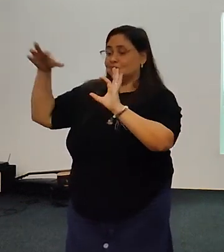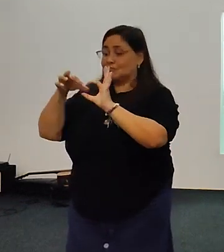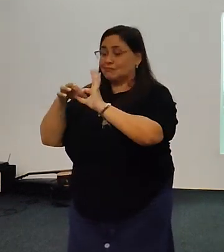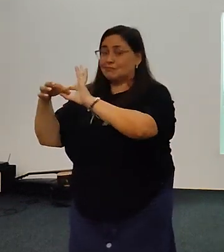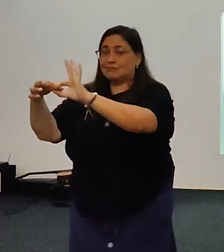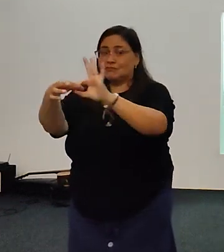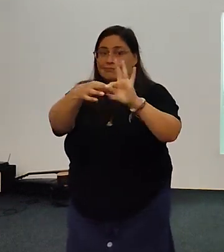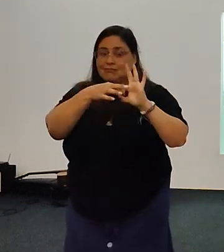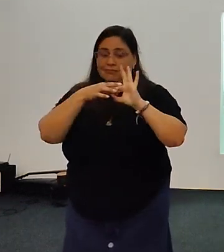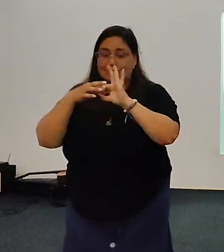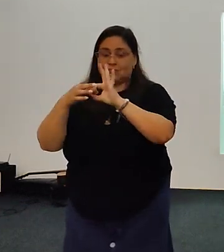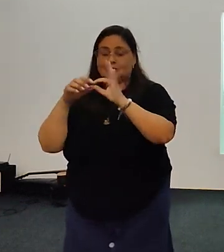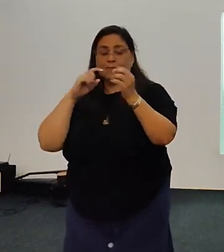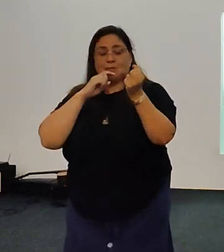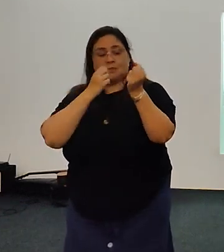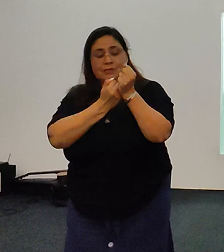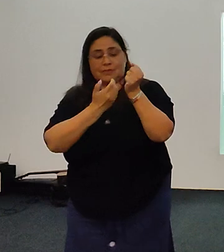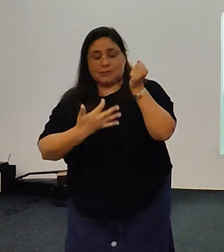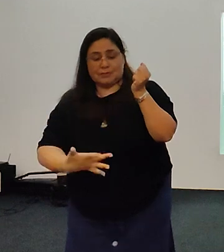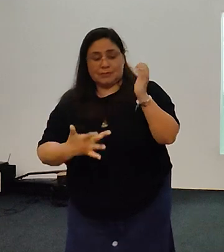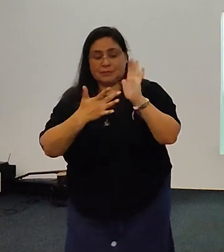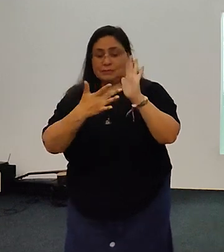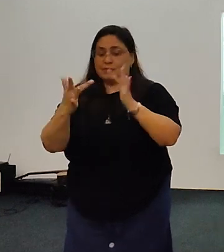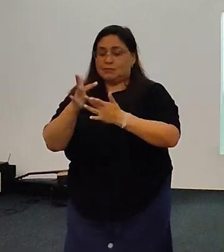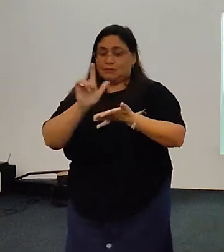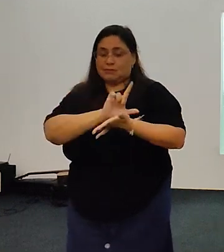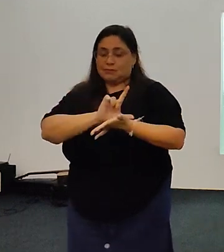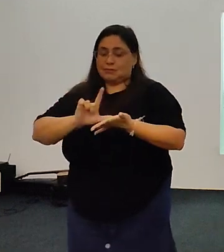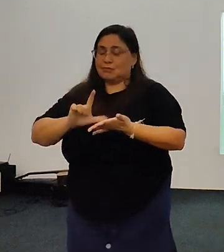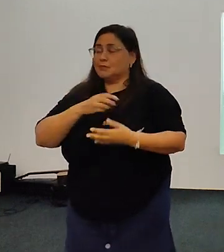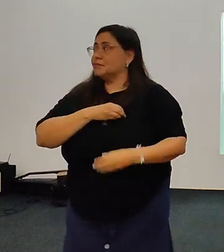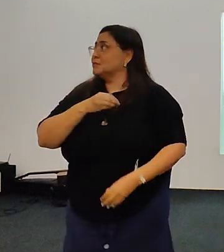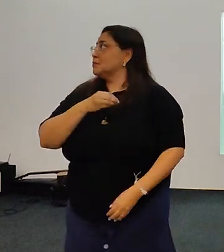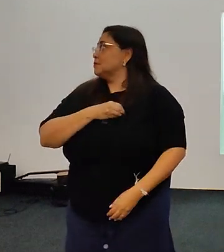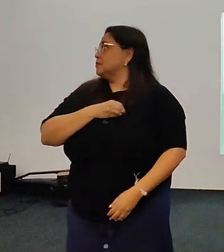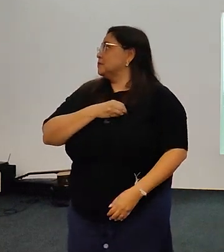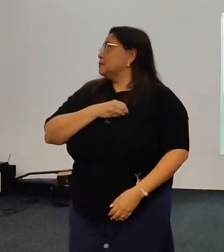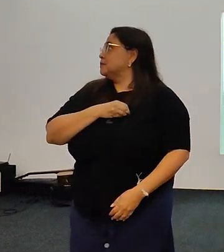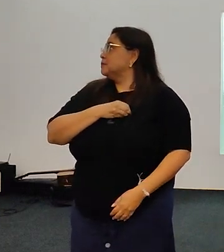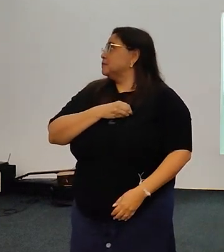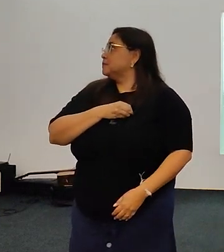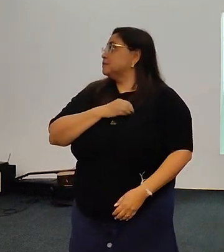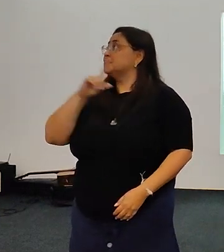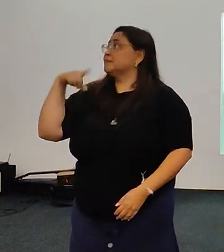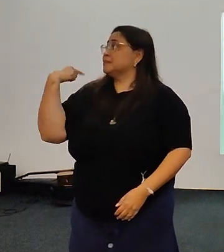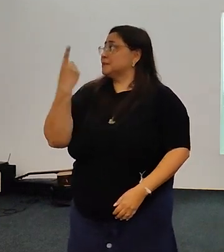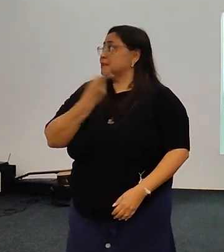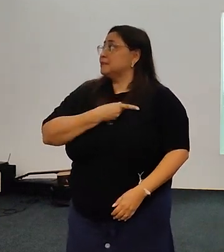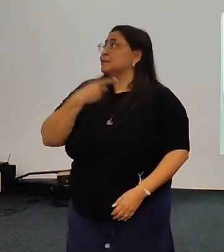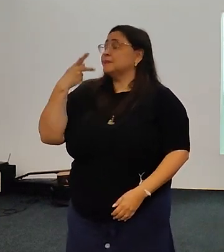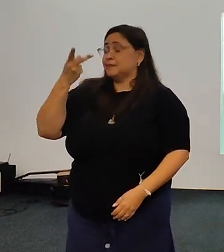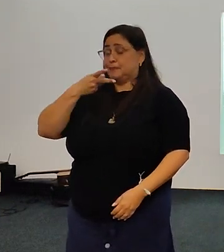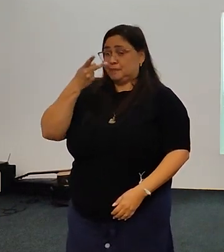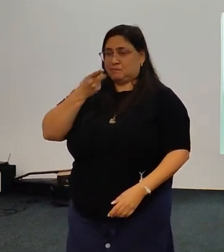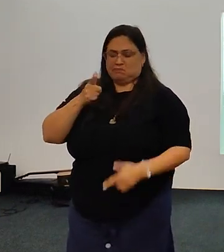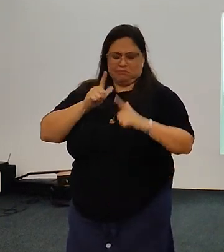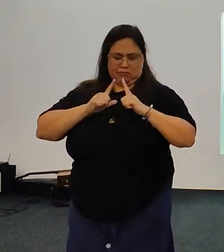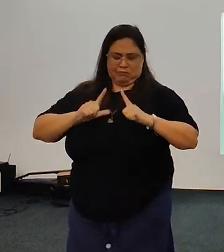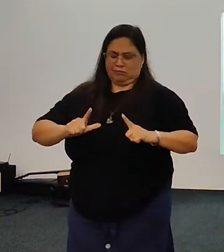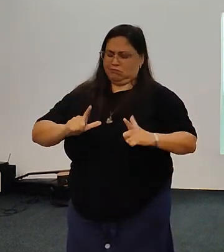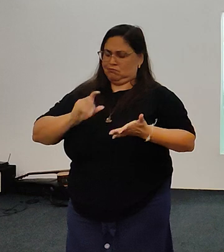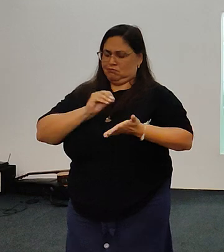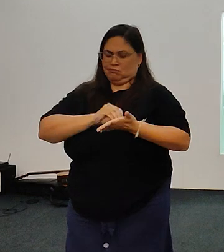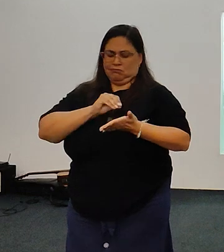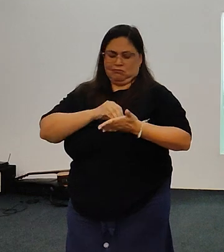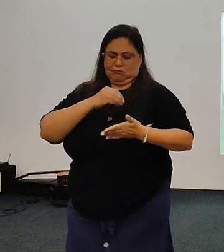os outros, e o sangue de Jesus, seu Filho, nos purifica de todo pecado. Se afirmarmos que estamos sem